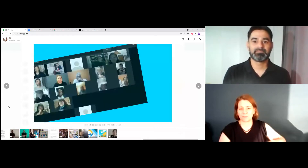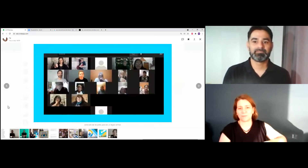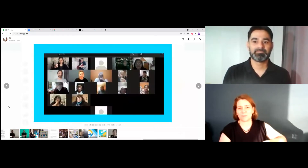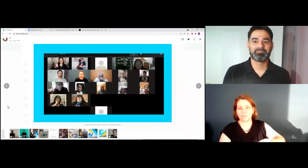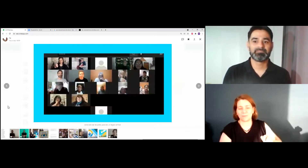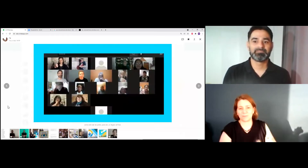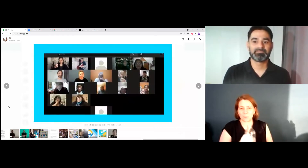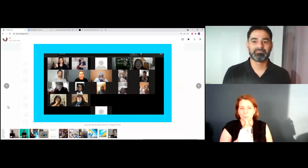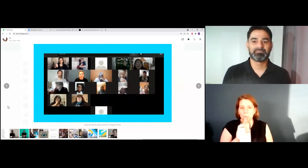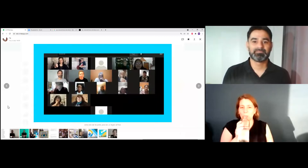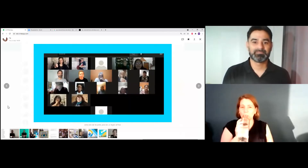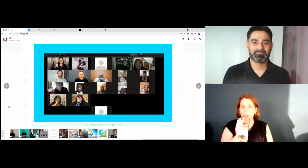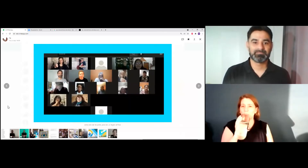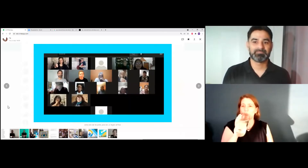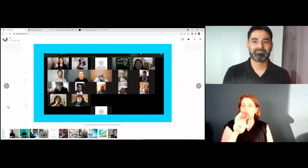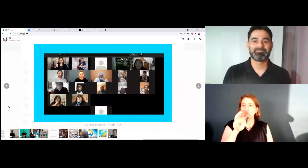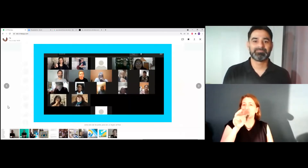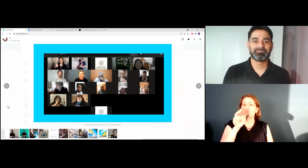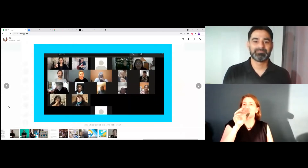lo puedo ver. No sé qué me pasó.